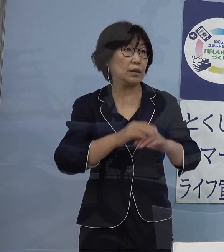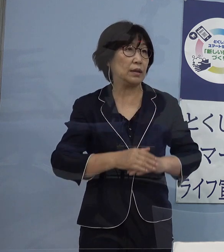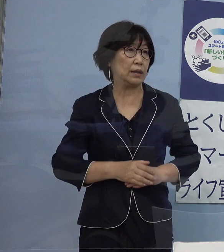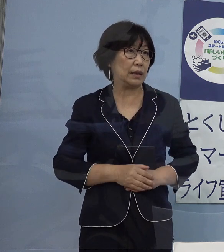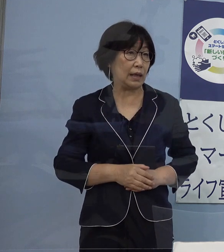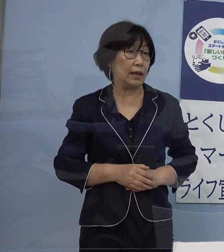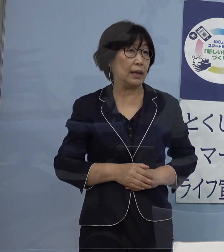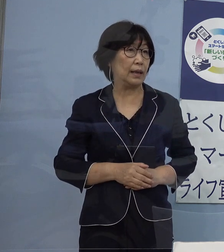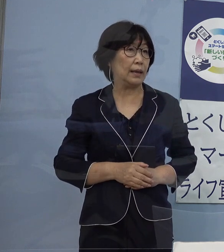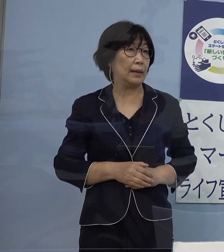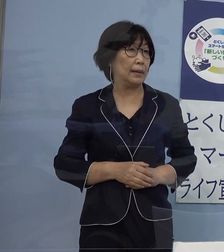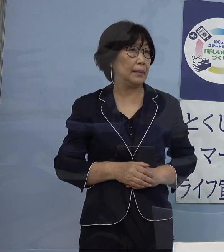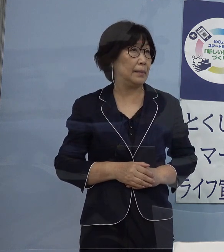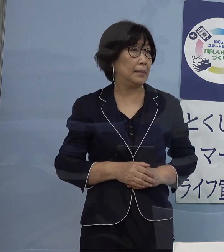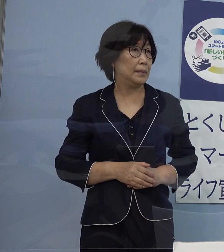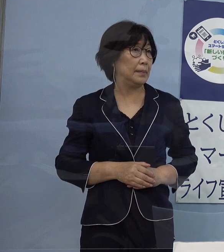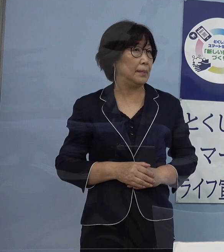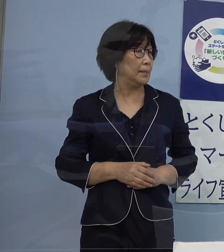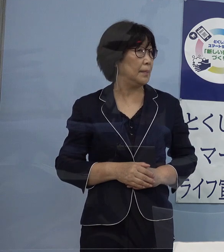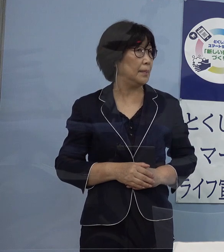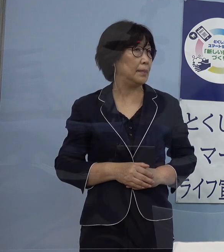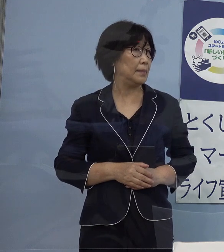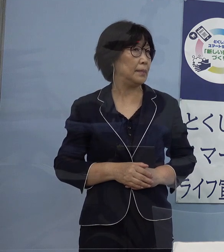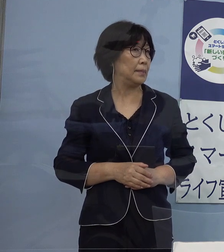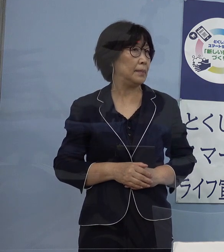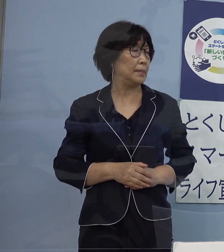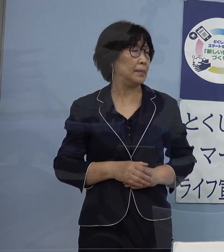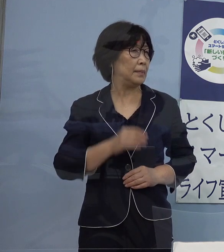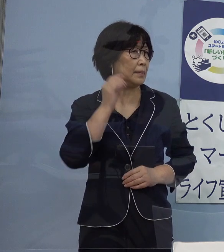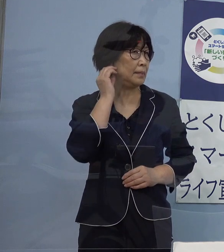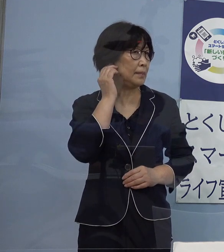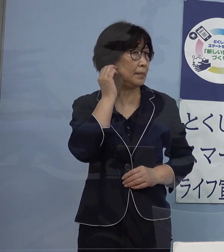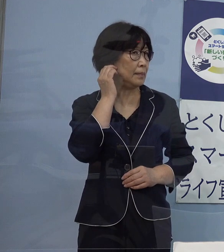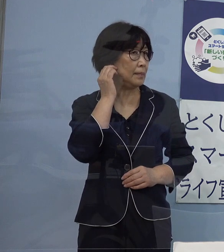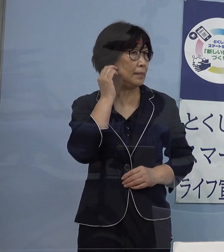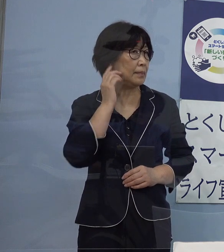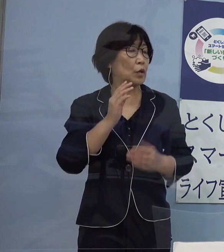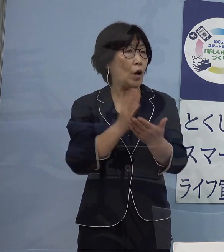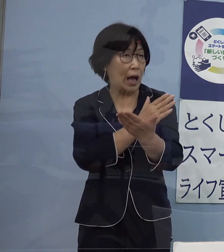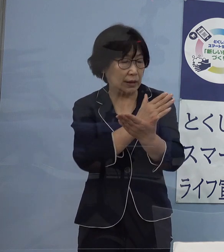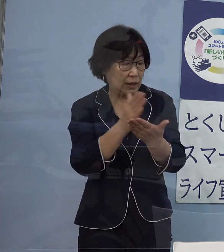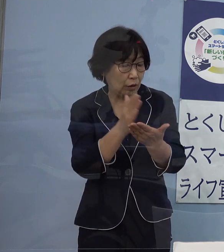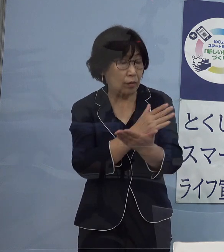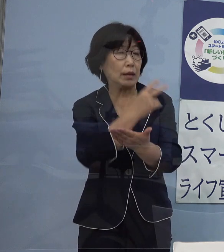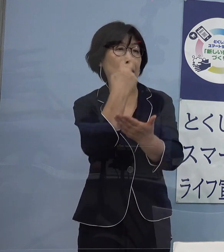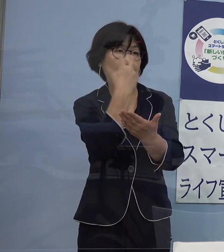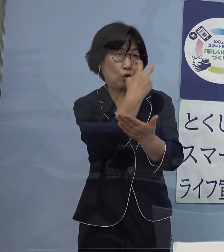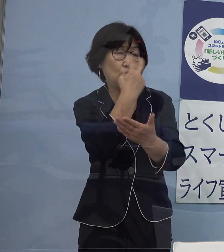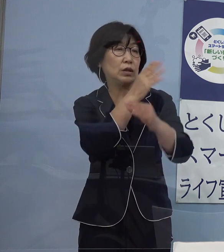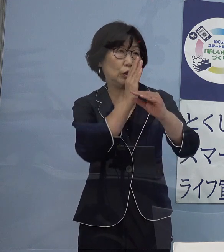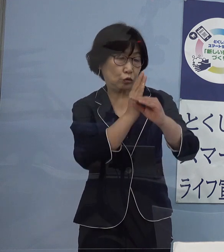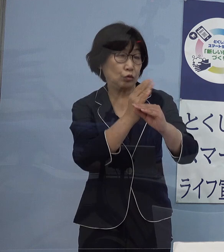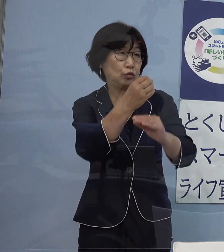必要があるのかなどを判断する とおっしゃるとおりです。 はい、今調査中です。 はい。